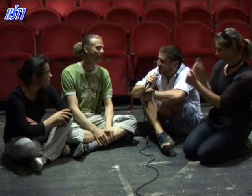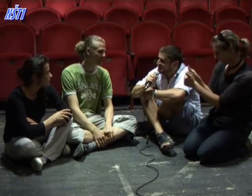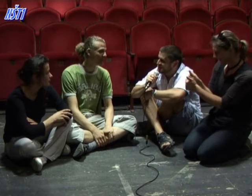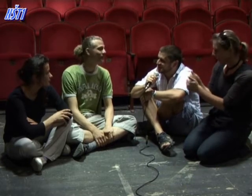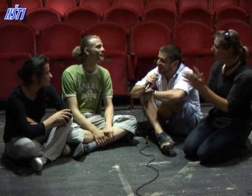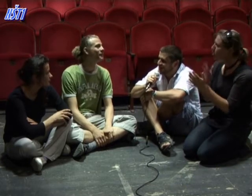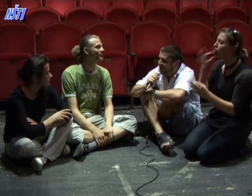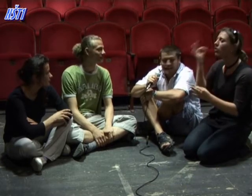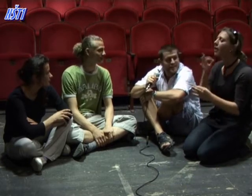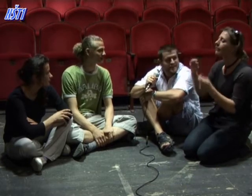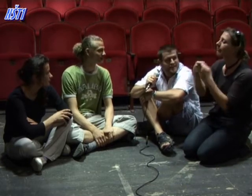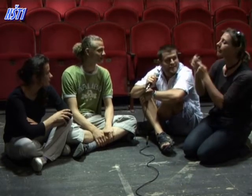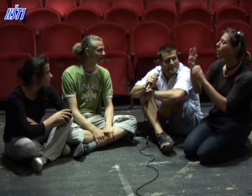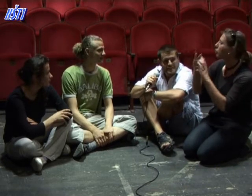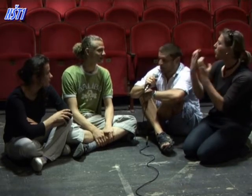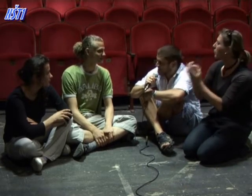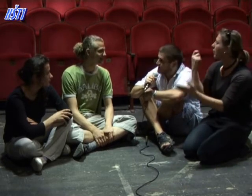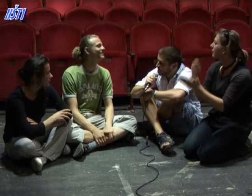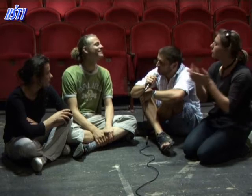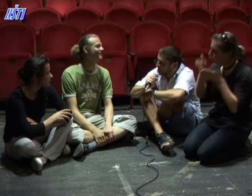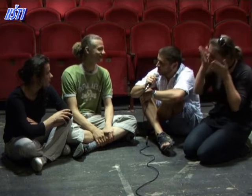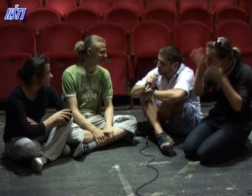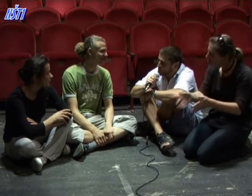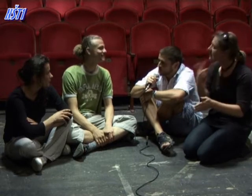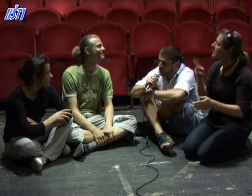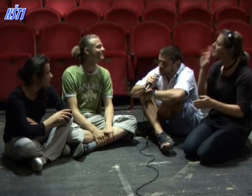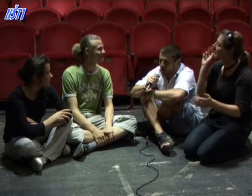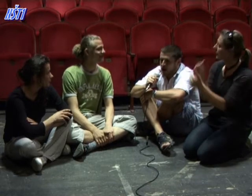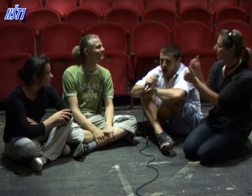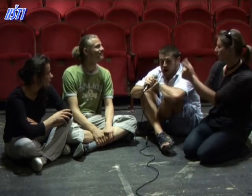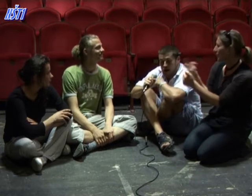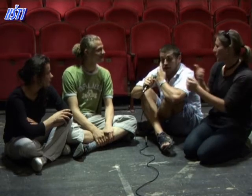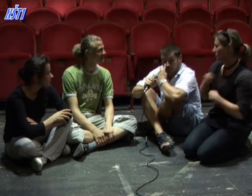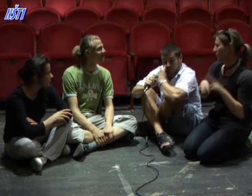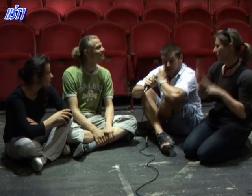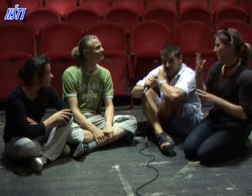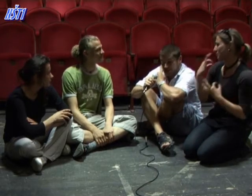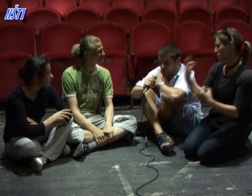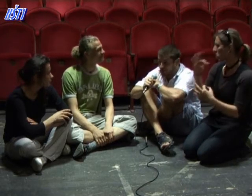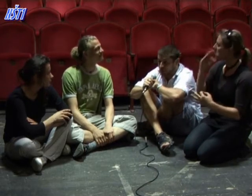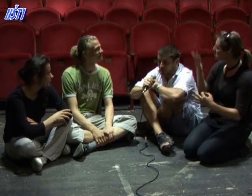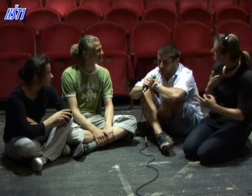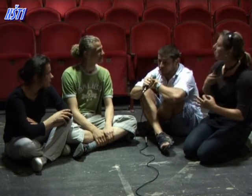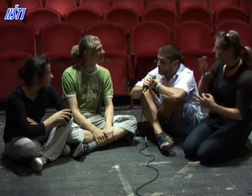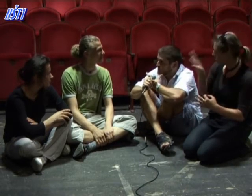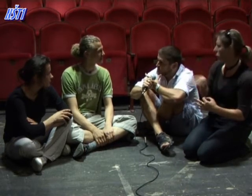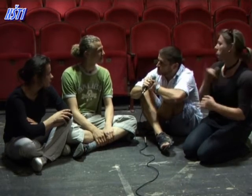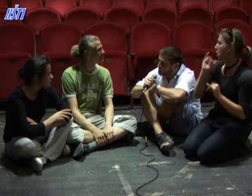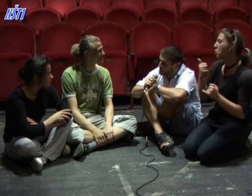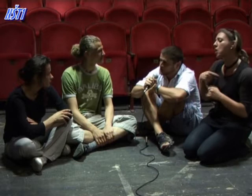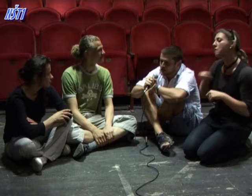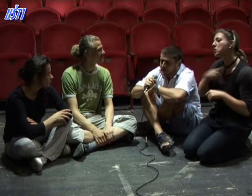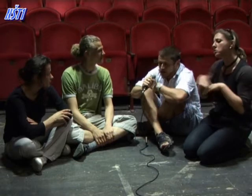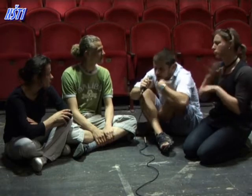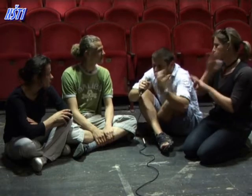tahle parta kolem Nadi vlastně se specializuje na stínové tlumočení a my si myslíme, že je to vlastně dobrý